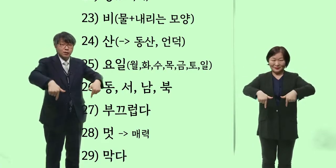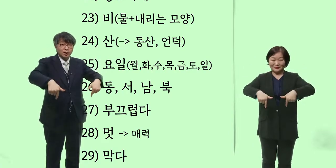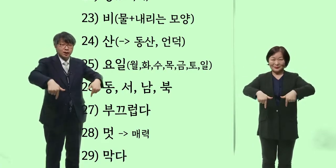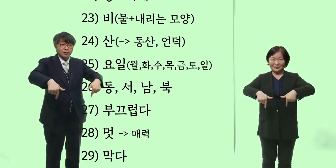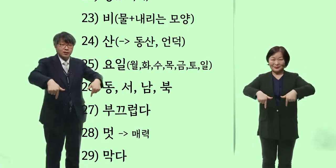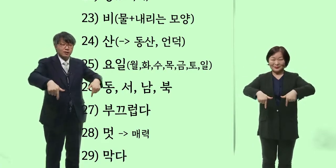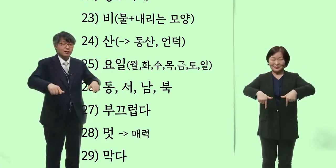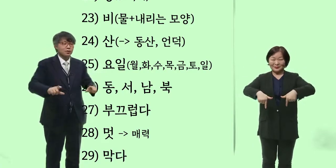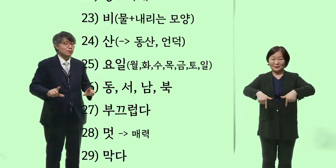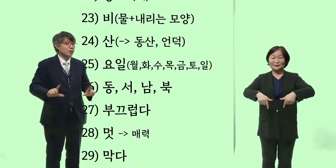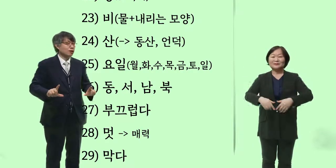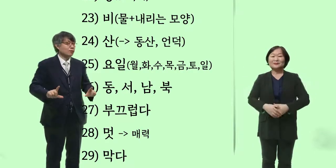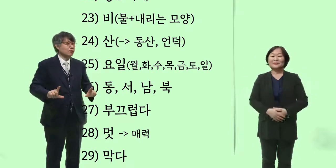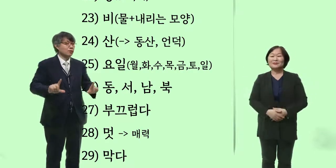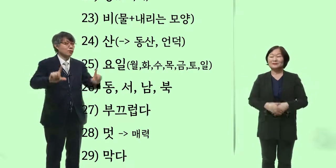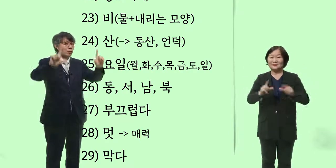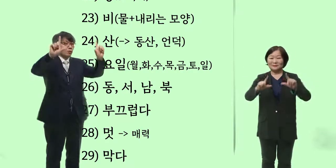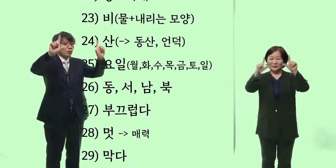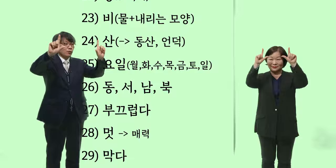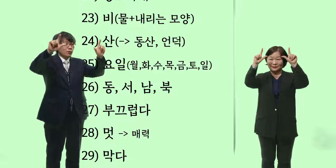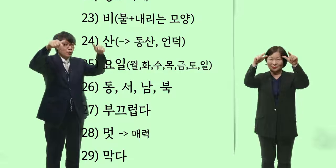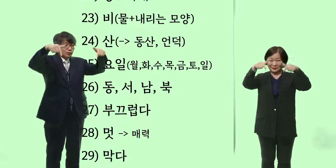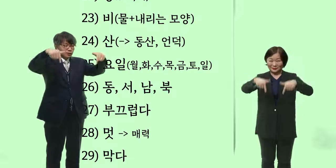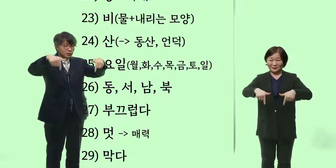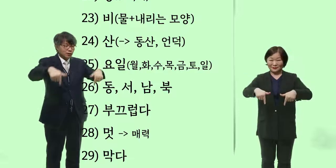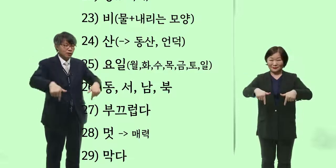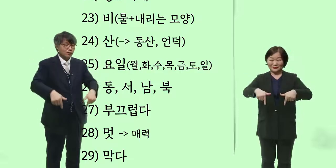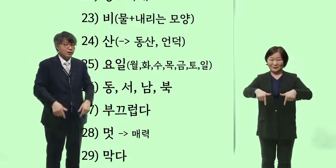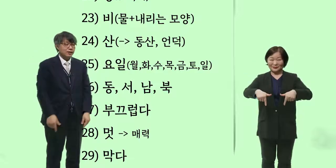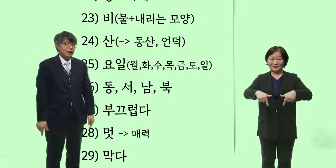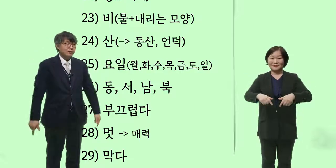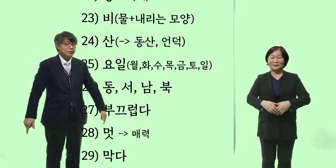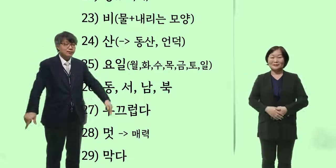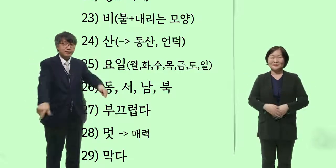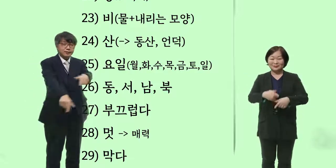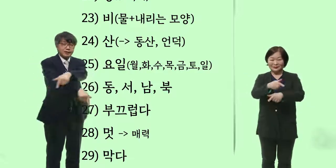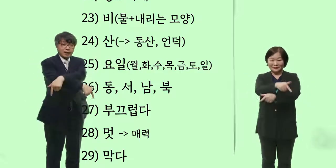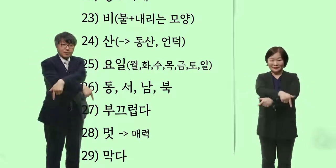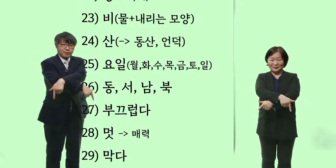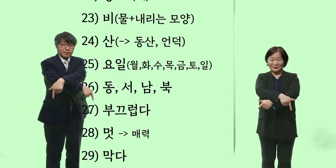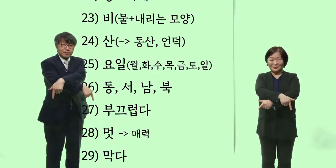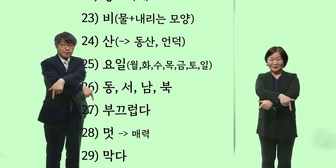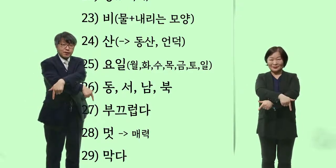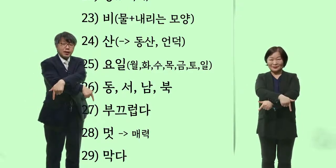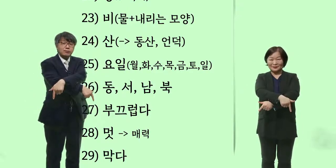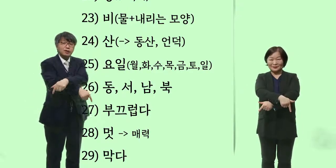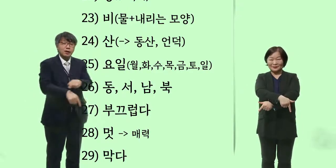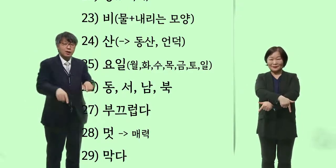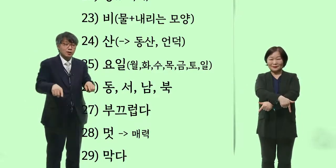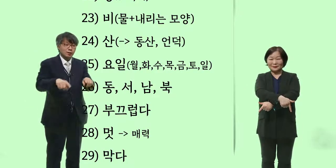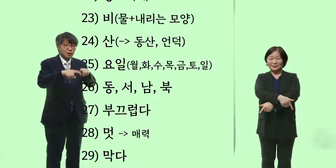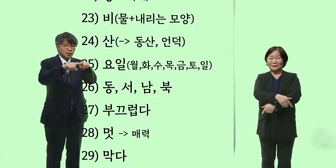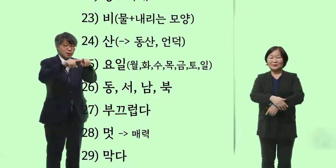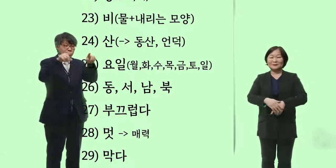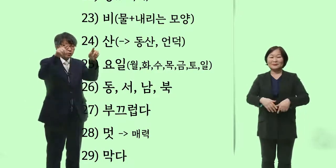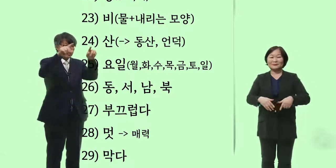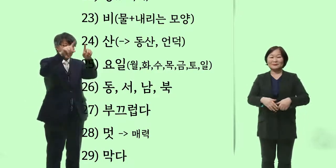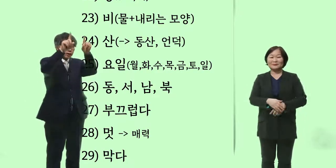곳입니다. 좀 표현하면 동, 서. 남은 남쪽에 이렇게 그 한자를